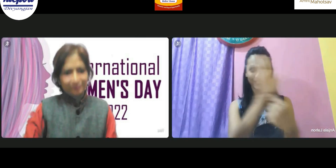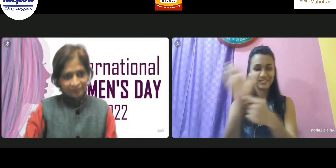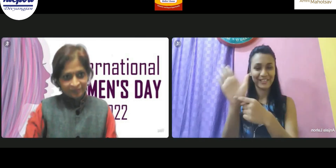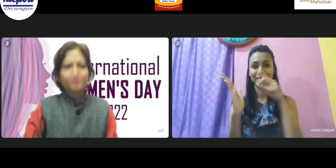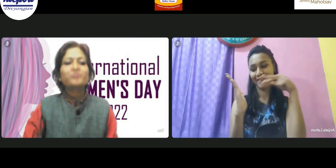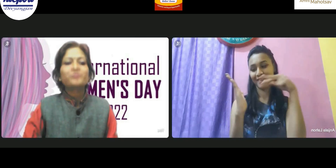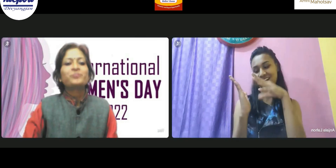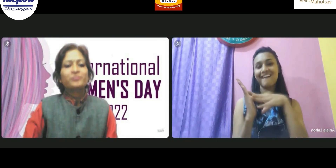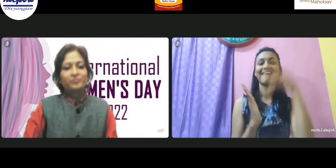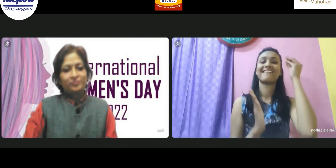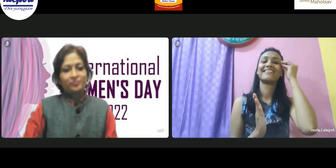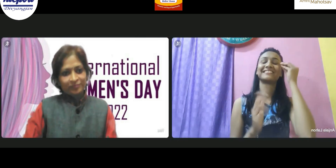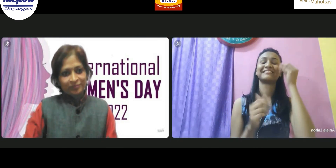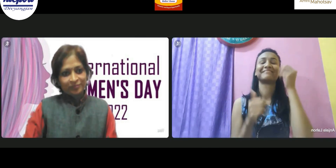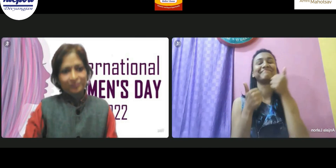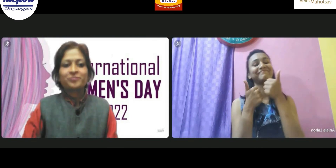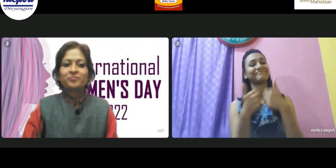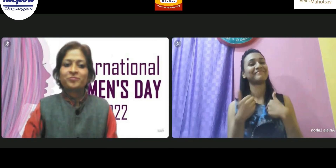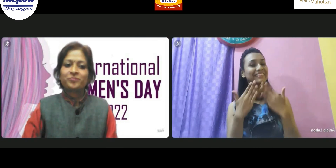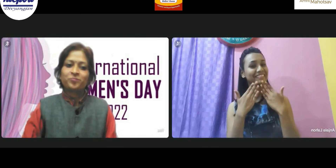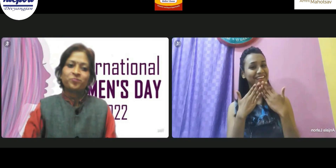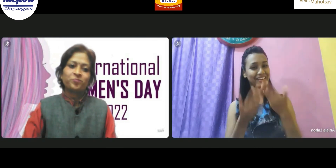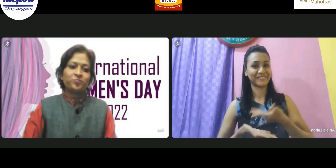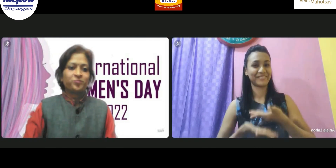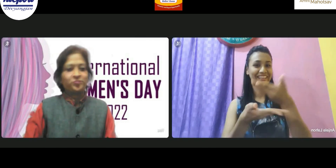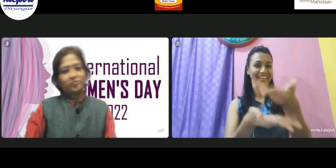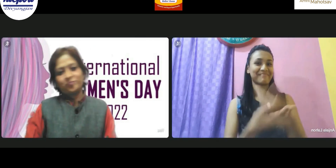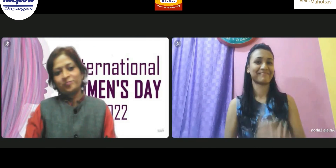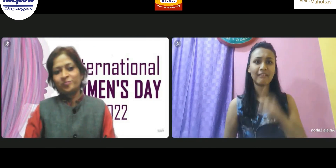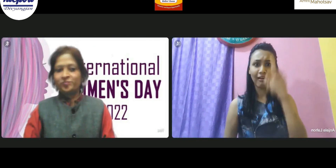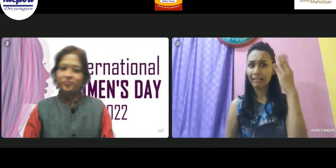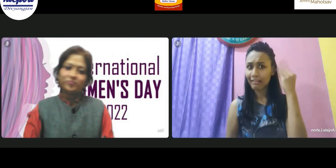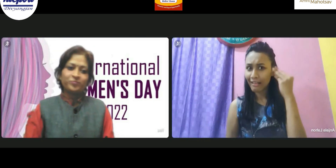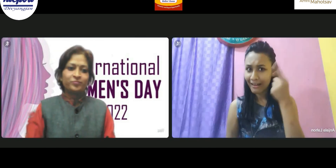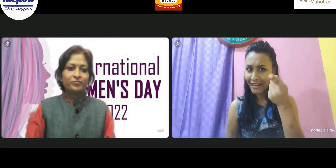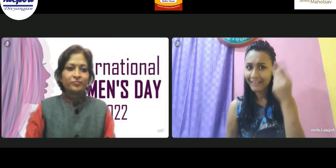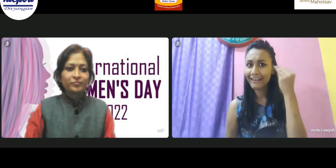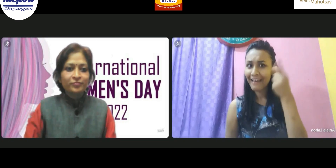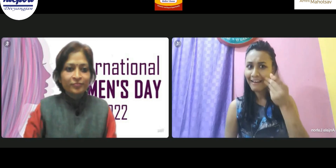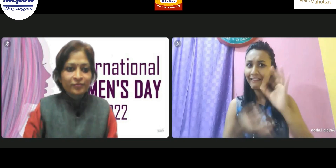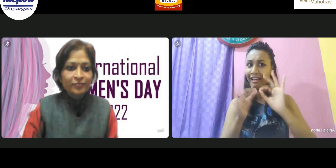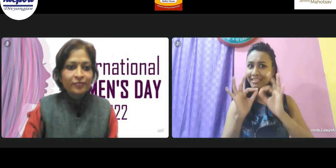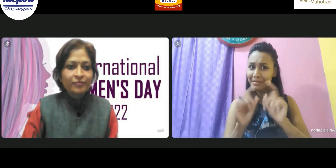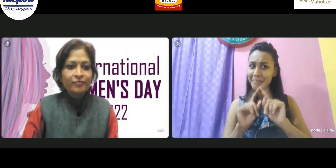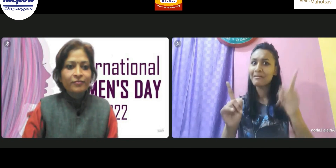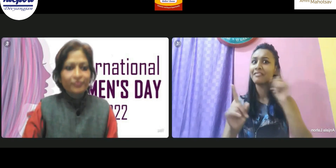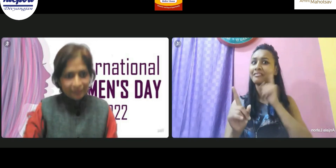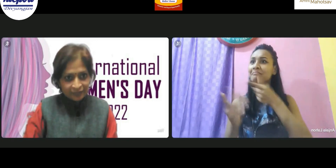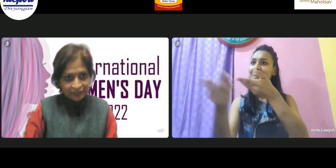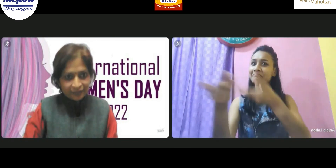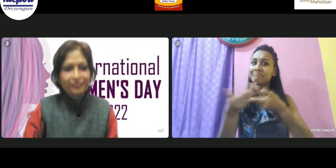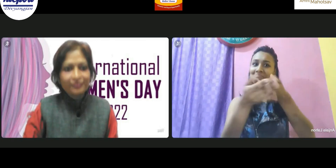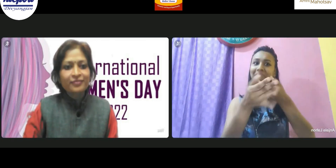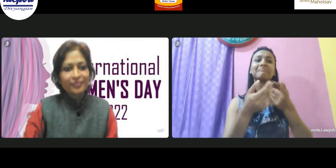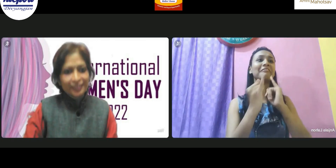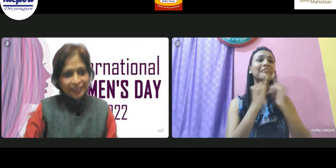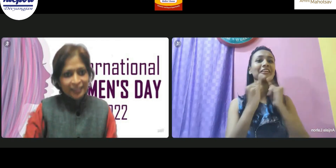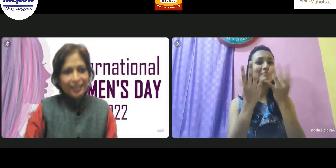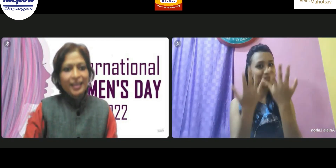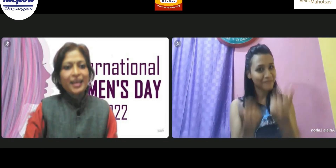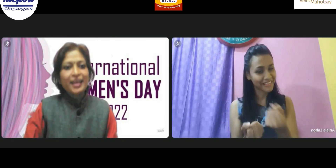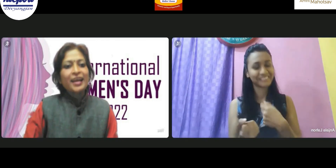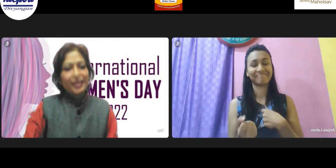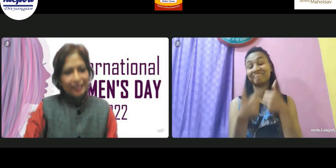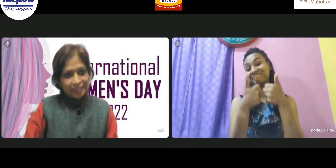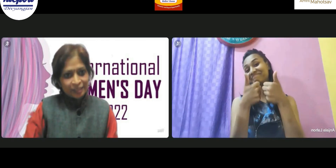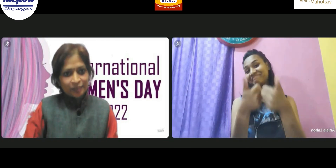इस कार्यक्रम में बुलाने के लिए बहुत बहुत धन्यवाद। अब लोग हमारे कार्यक्रम को देखेंगे, चाहे वो बधिर हों या डेफ हों, लेकिन